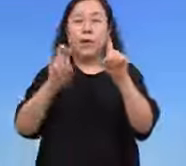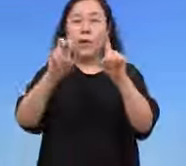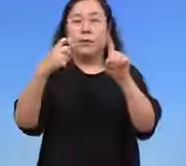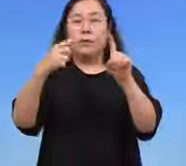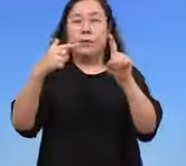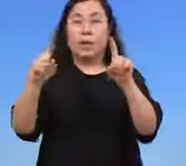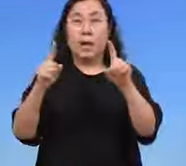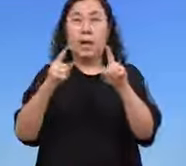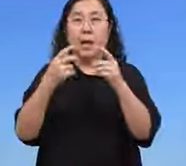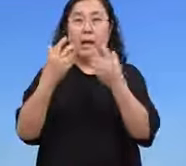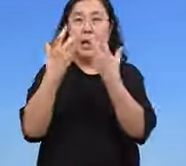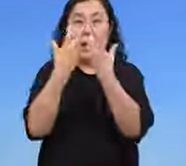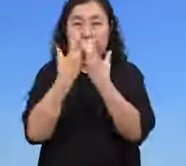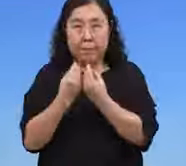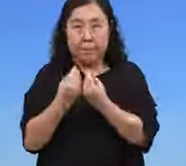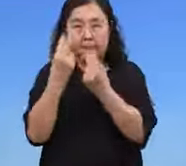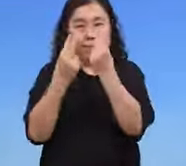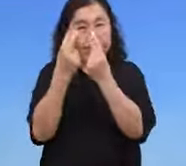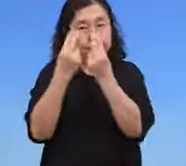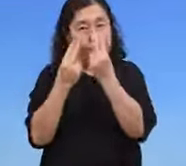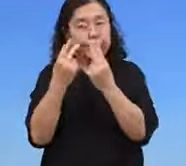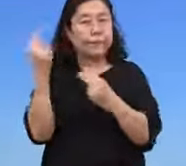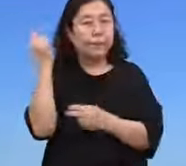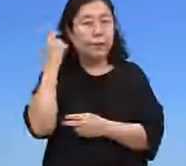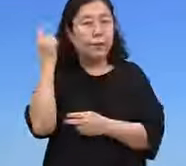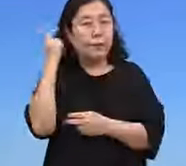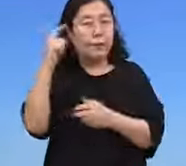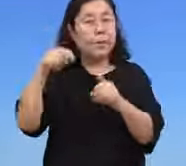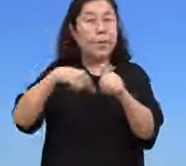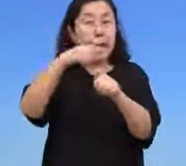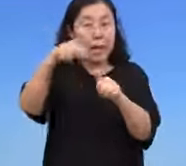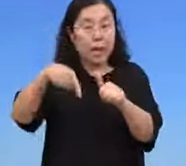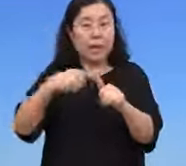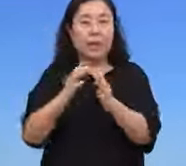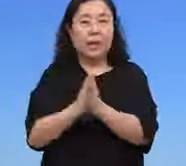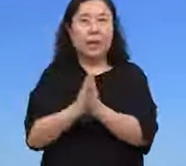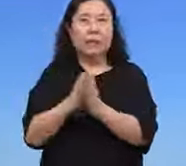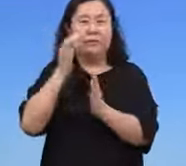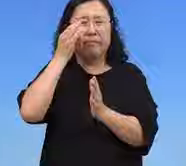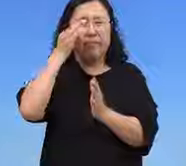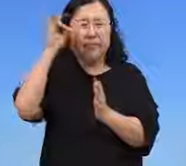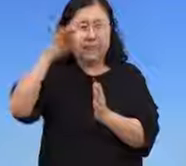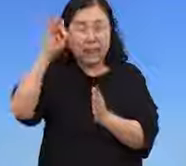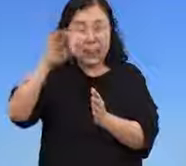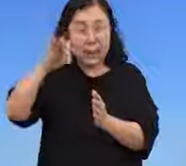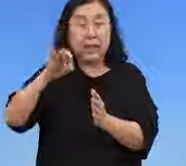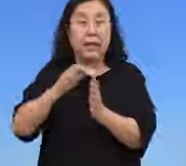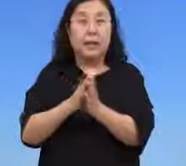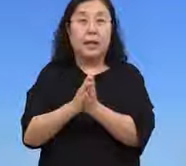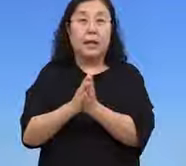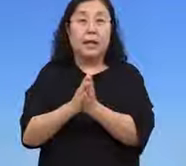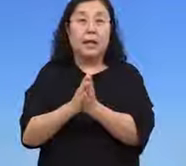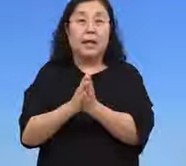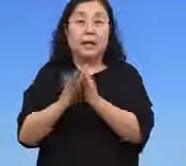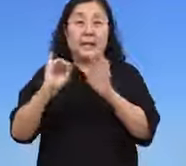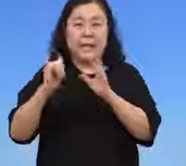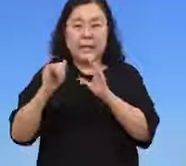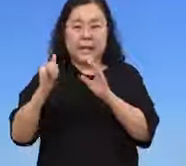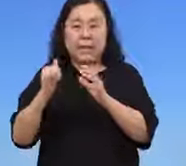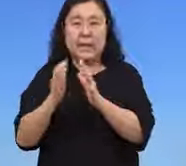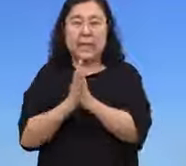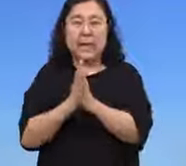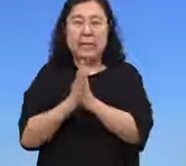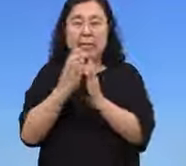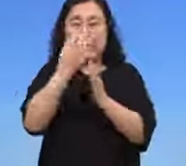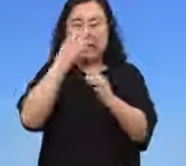열무나 비유를 들려주셨던 그 배경이 그 보잘것없는 세상에 낙인받고